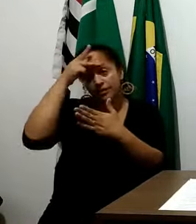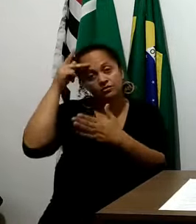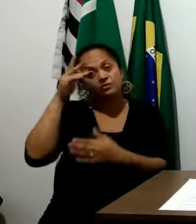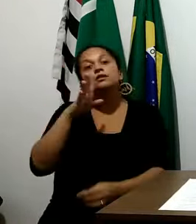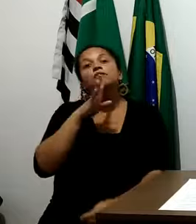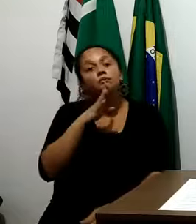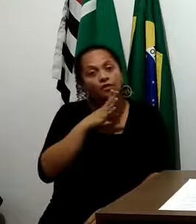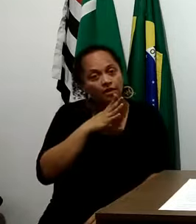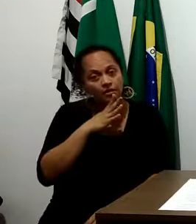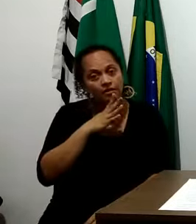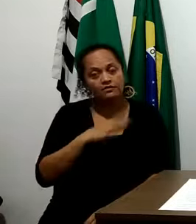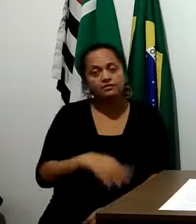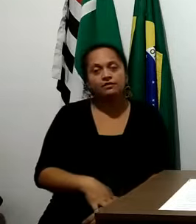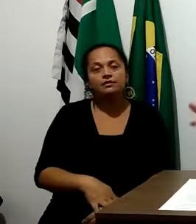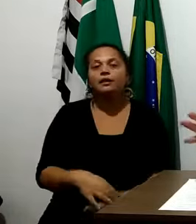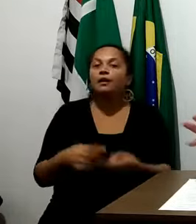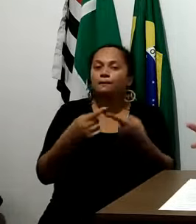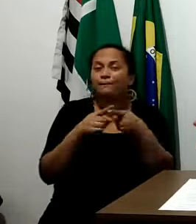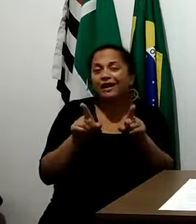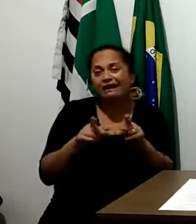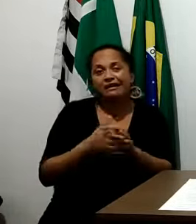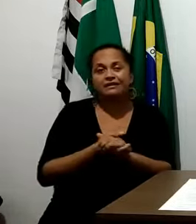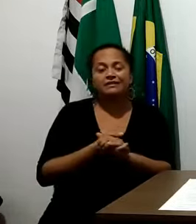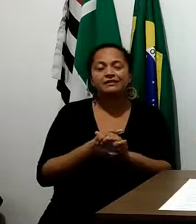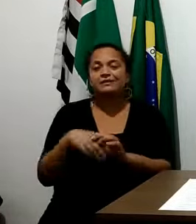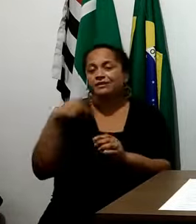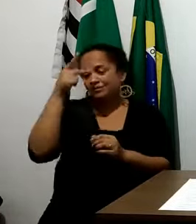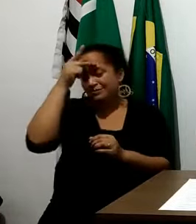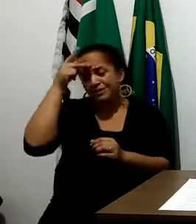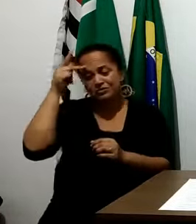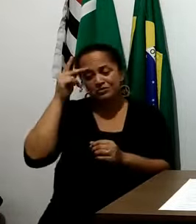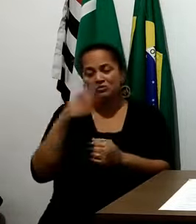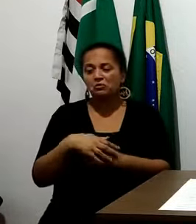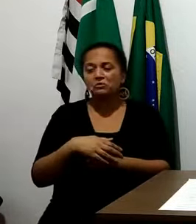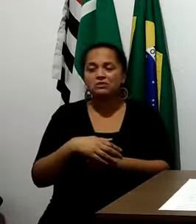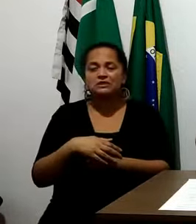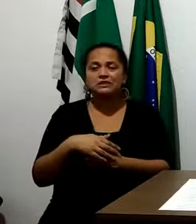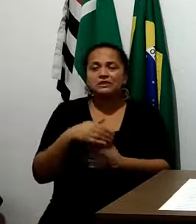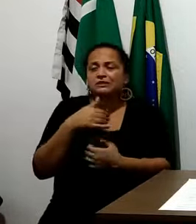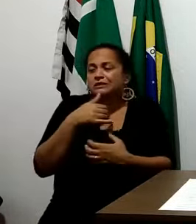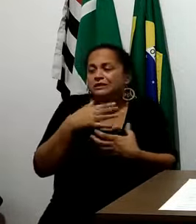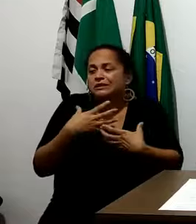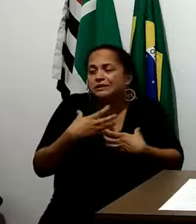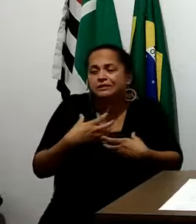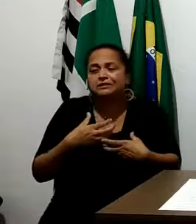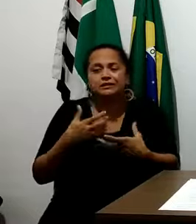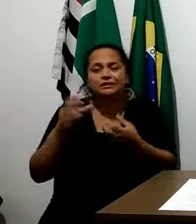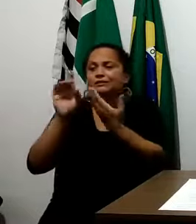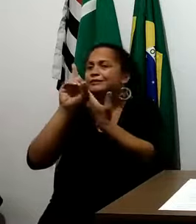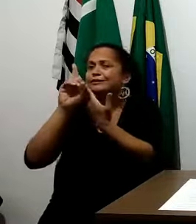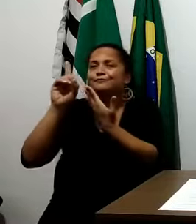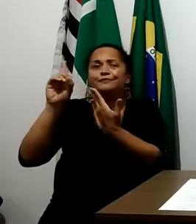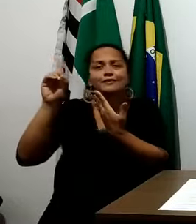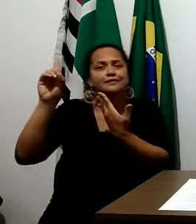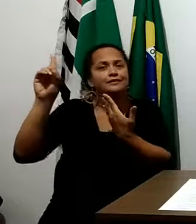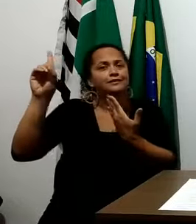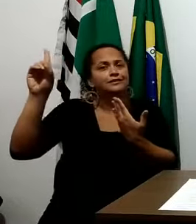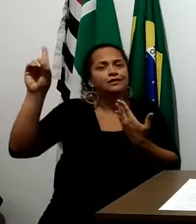a palavra, mas que por um ato de rebeldia, por um momento de fraqueza, não estão